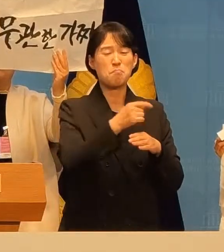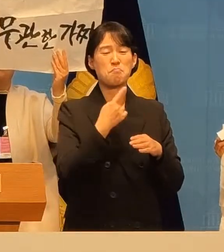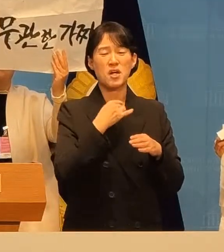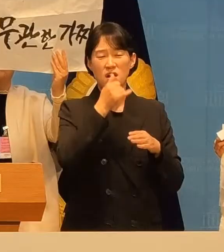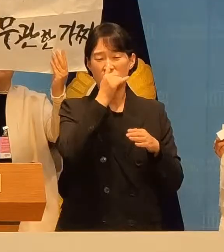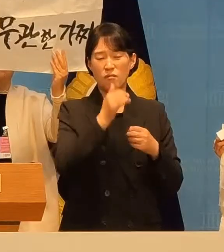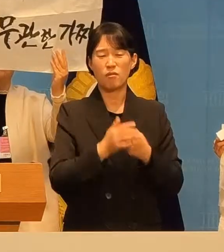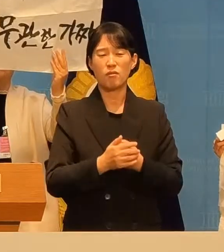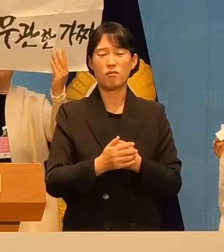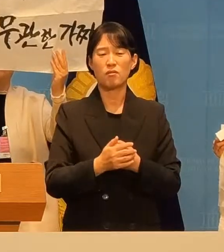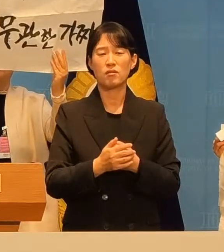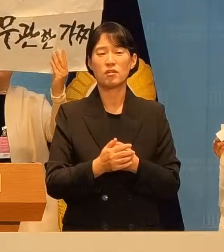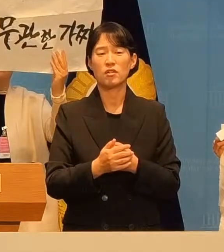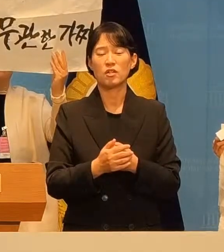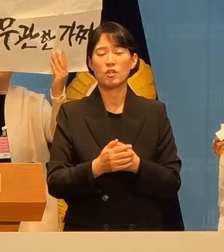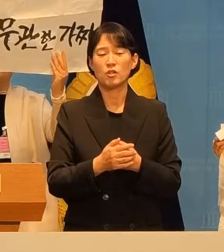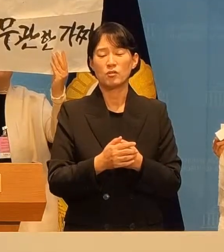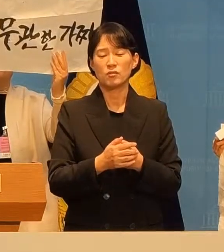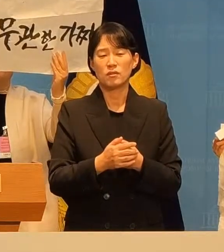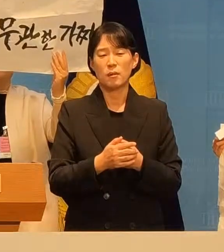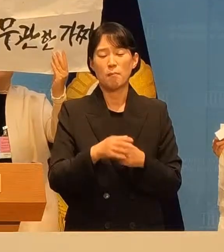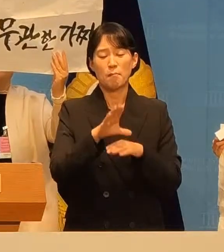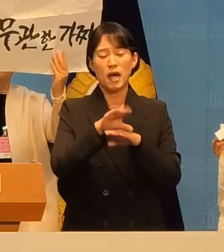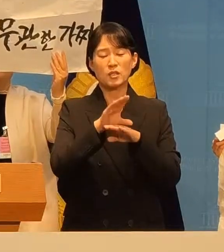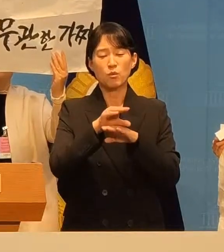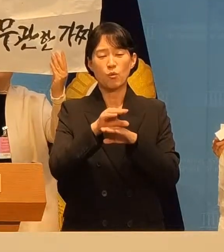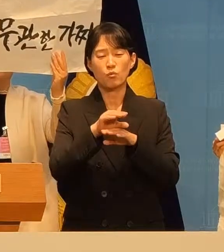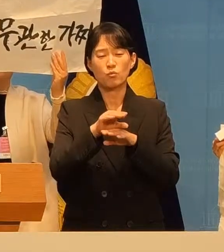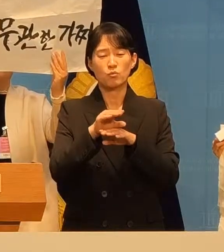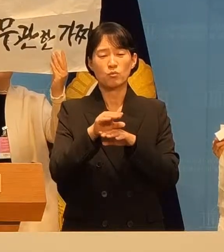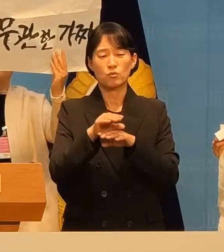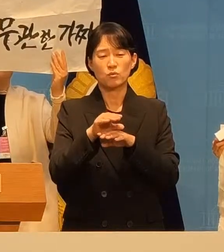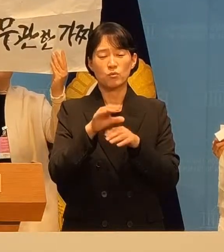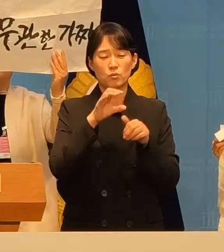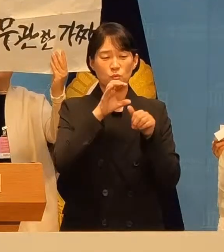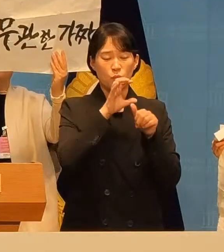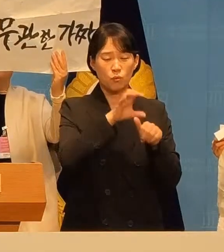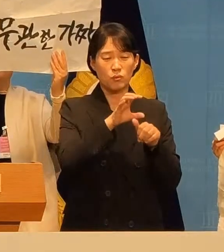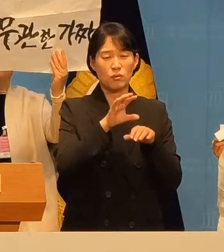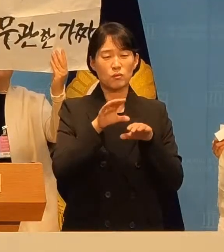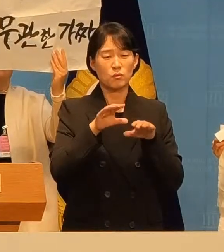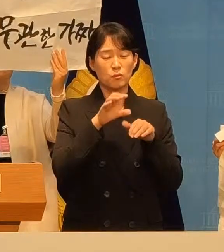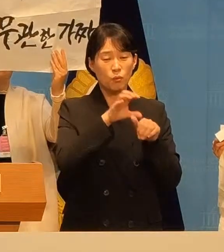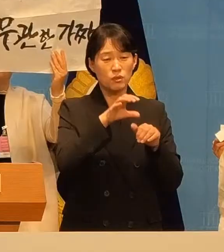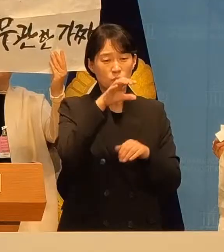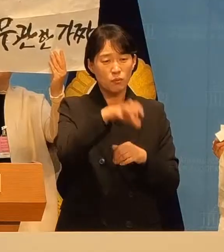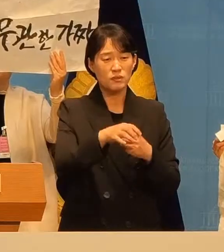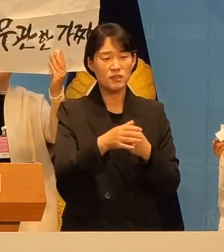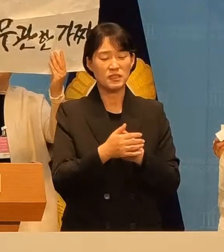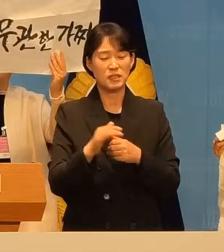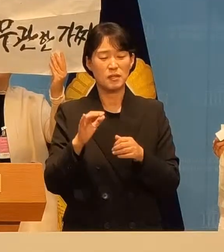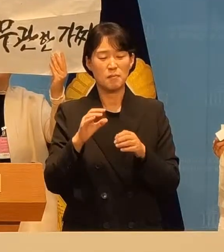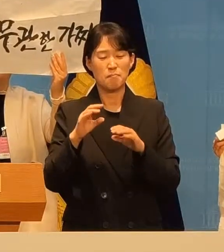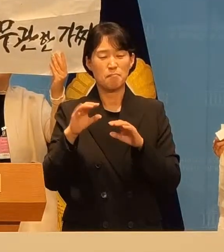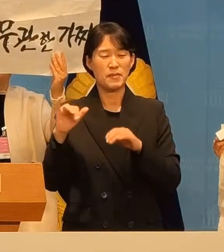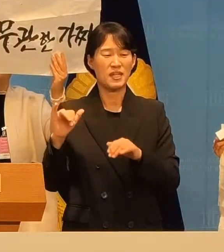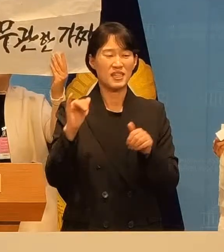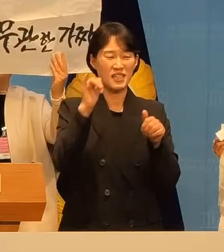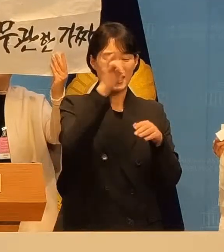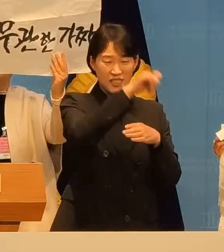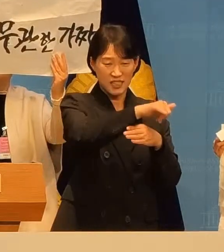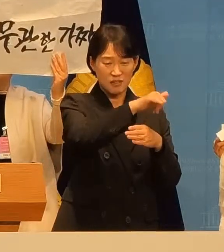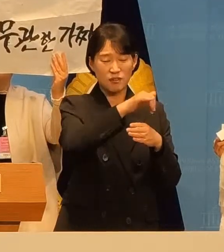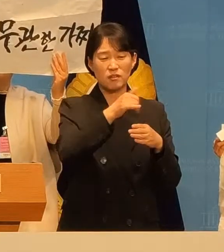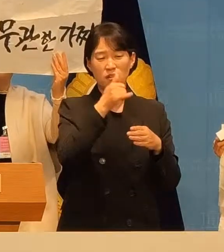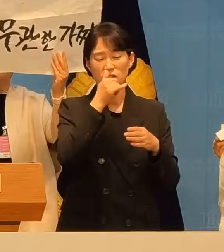한미연합부대인 오산중앙방송통제소는 이를 비행체가 비무장지대를 향하여 적대 행위를 일으키기 전에 조치를 취할 임무가